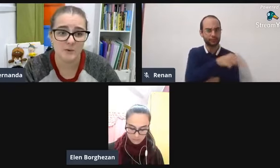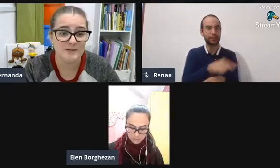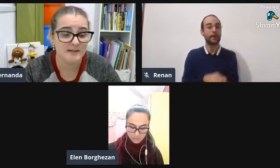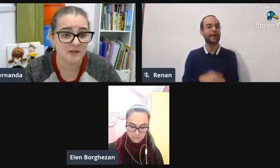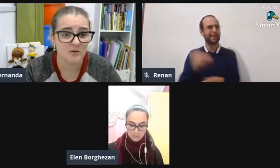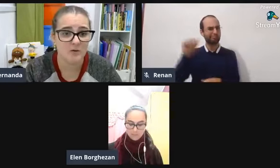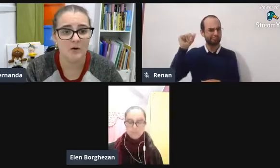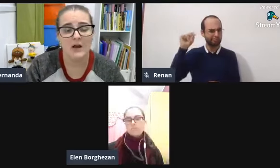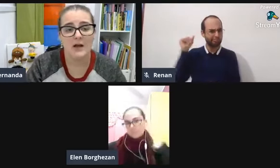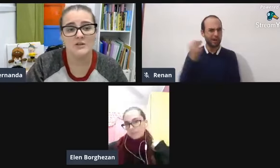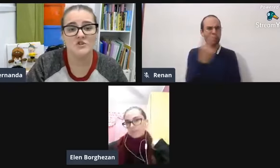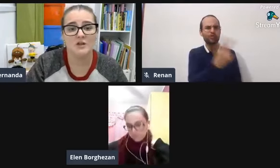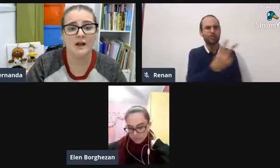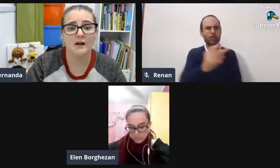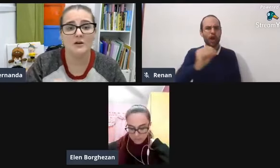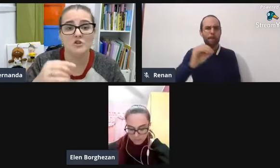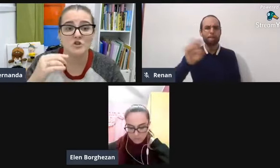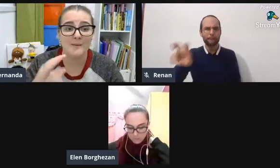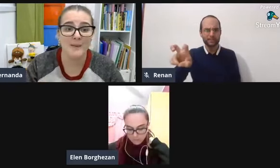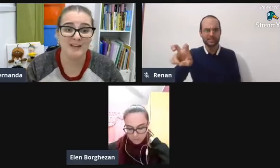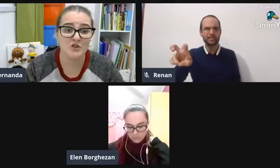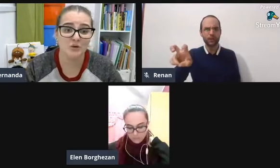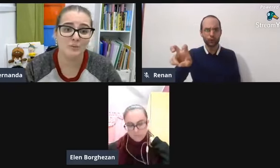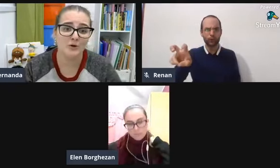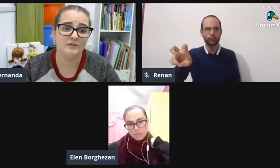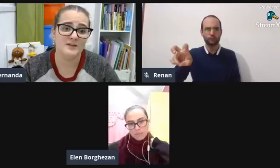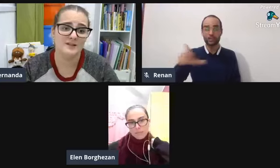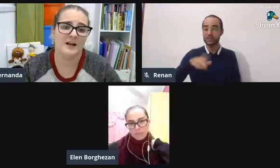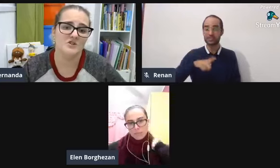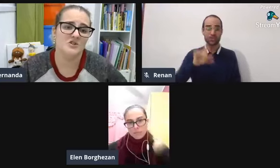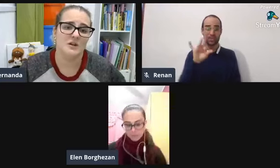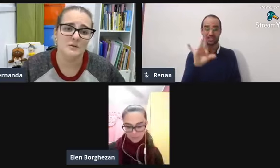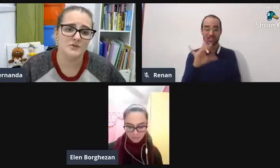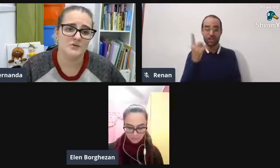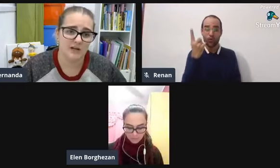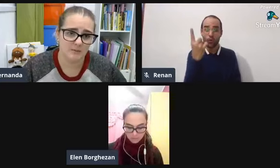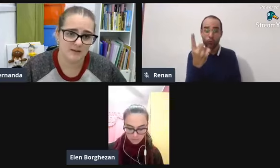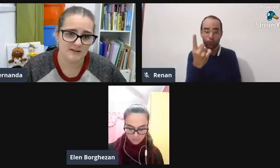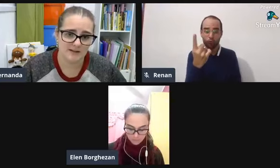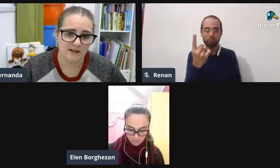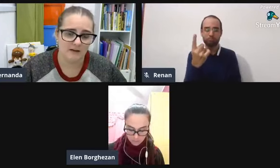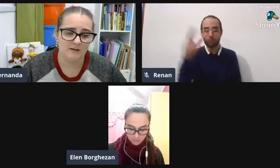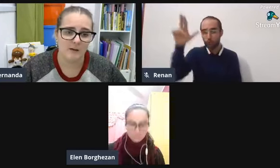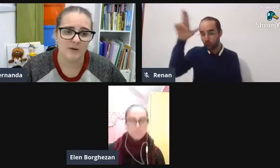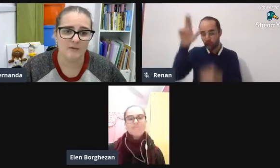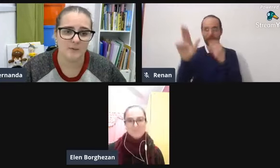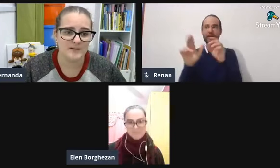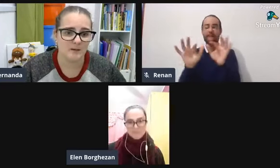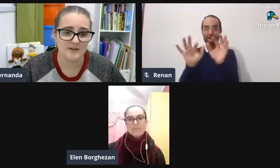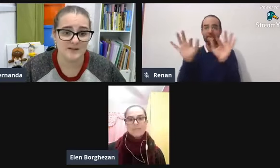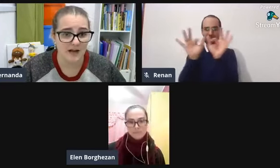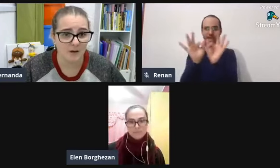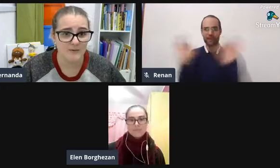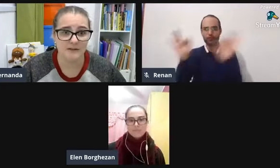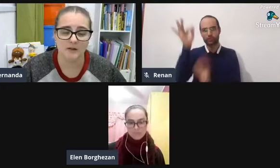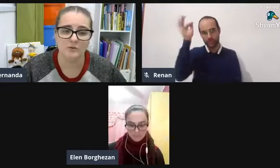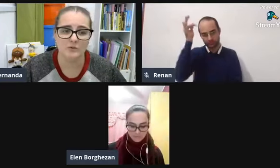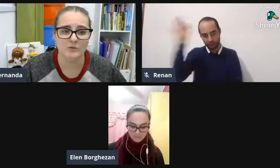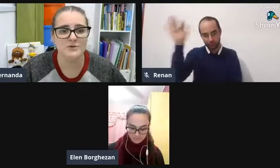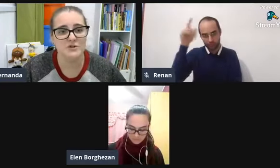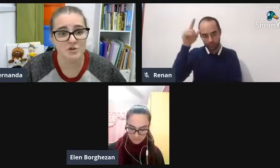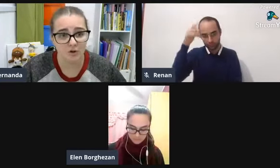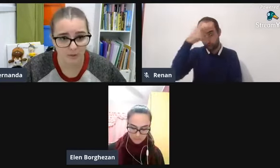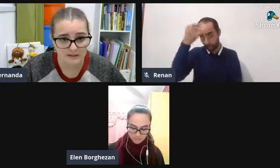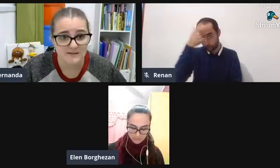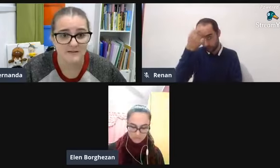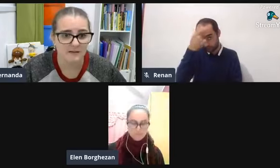em 2005, tinha somente numa universidade tinha curso de Libras. Então, a minha formação inicial se deu num